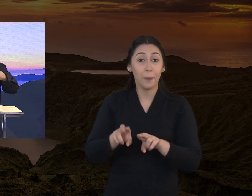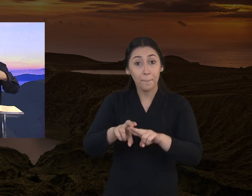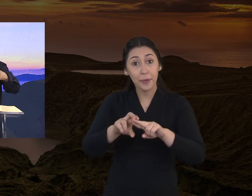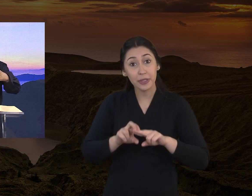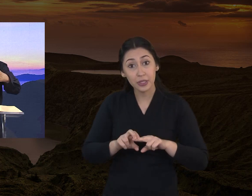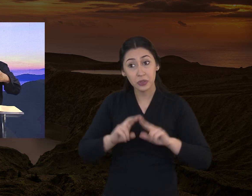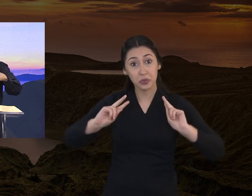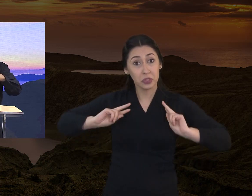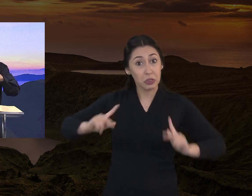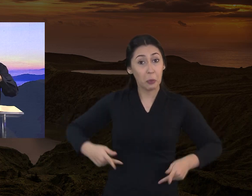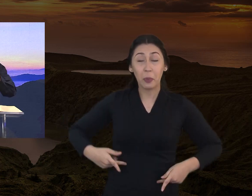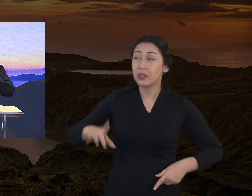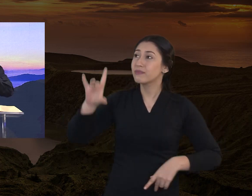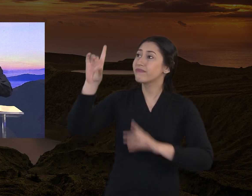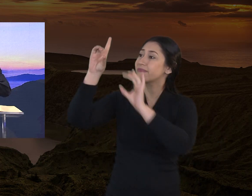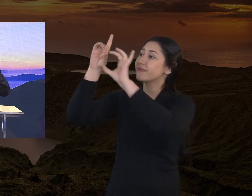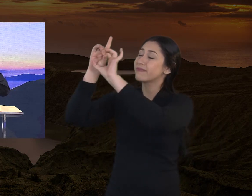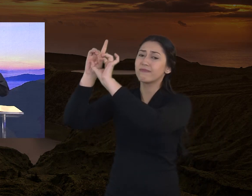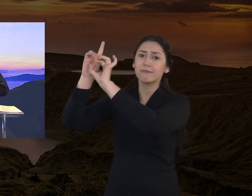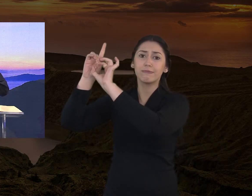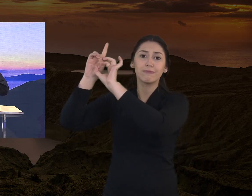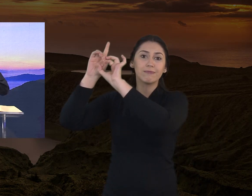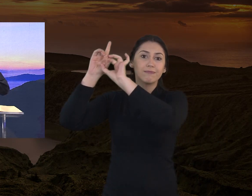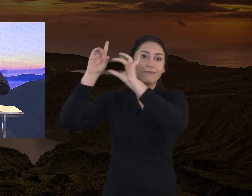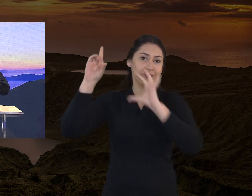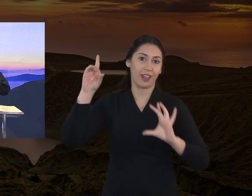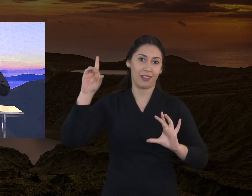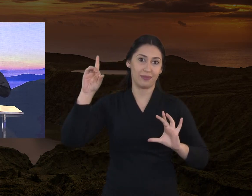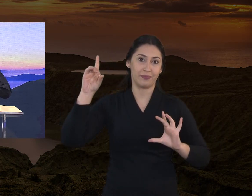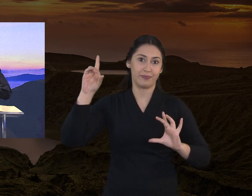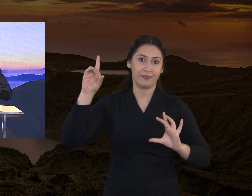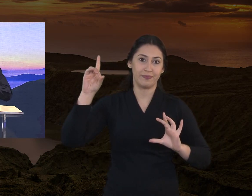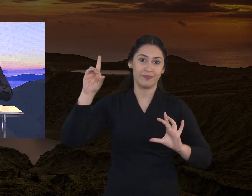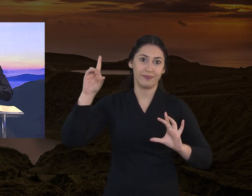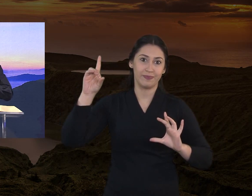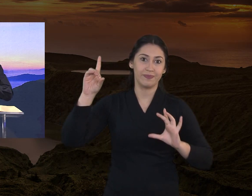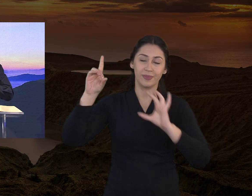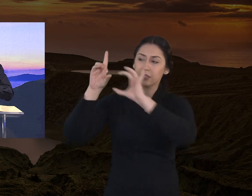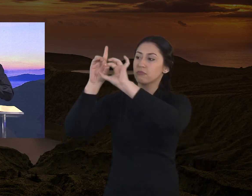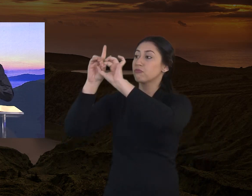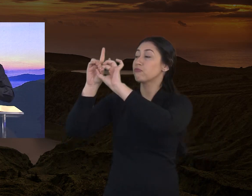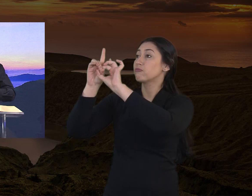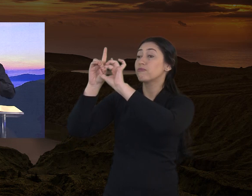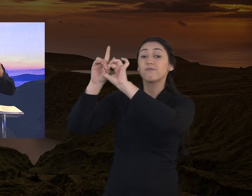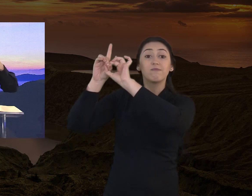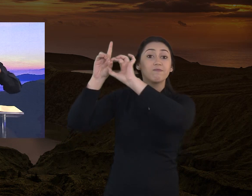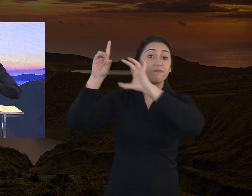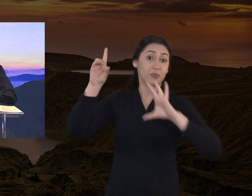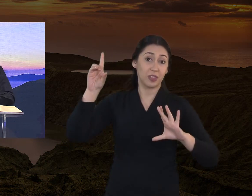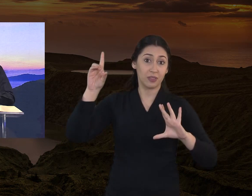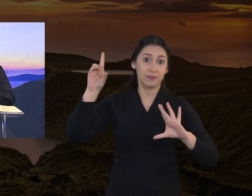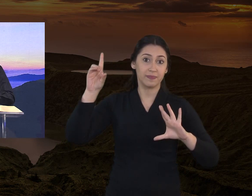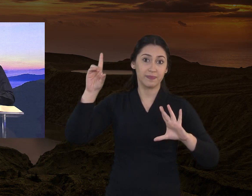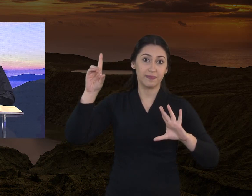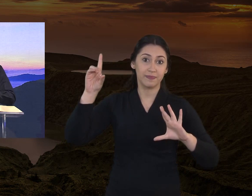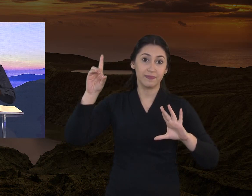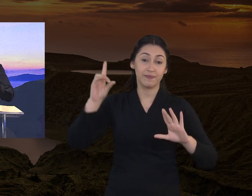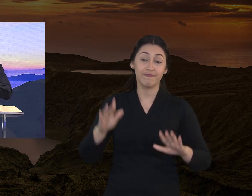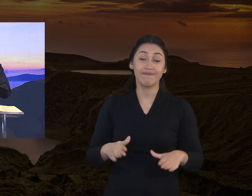desconectou o homem de Deus. Ao desconectar o homem como o líder da criação das coisas sobre a